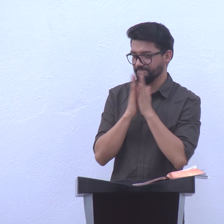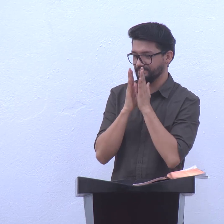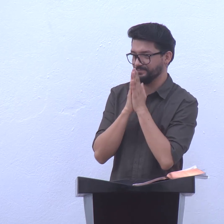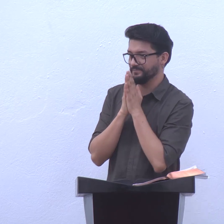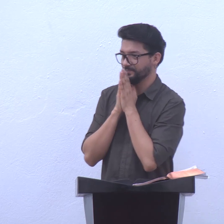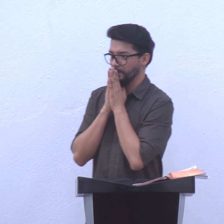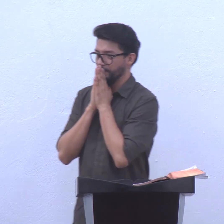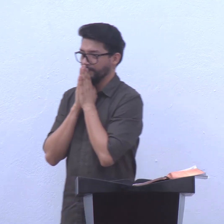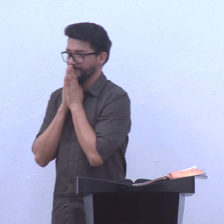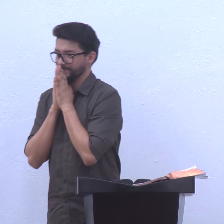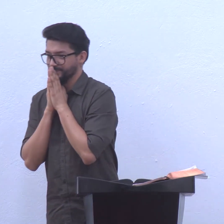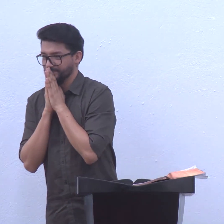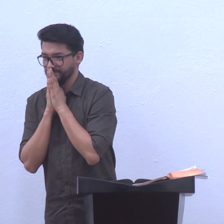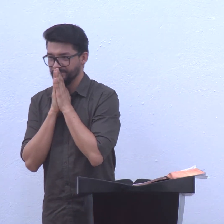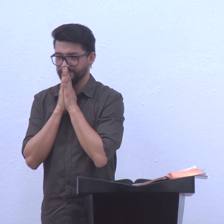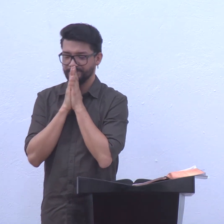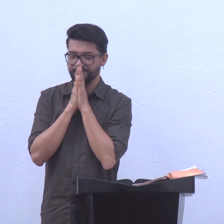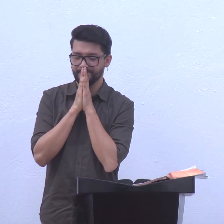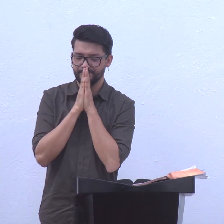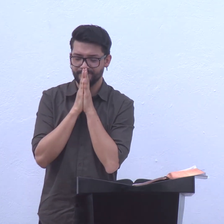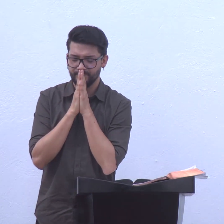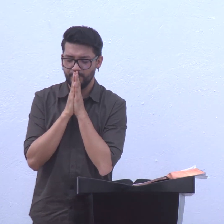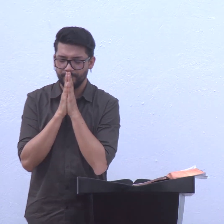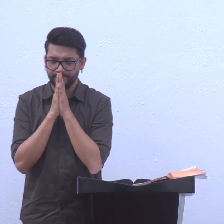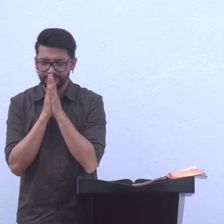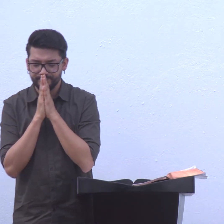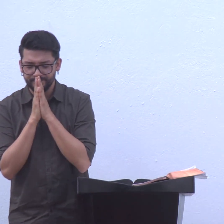Bueno, voy a pedirle el favor que nos levantemos y oremos.